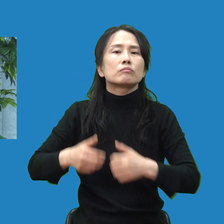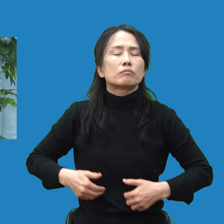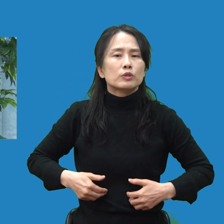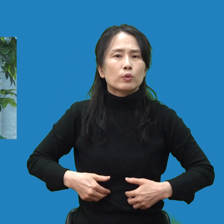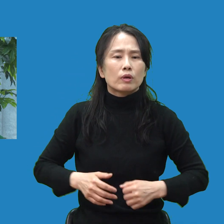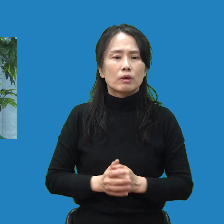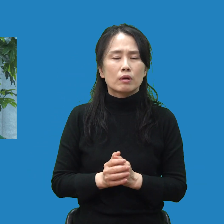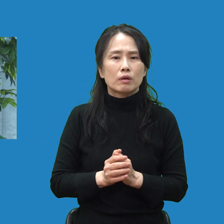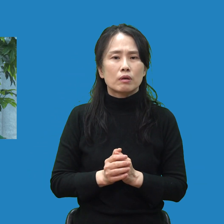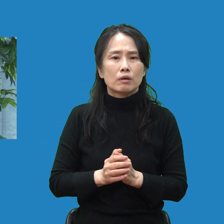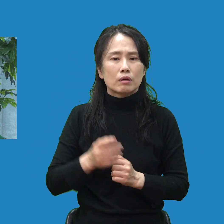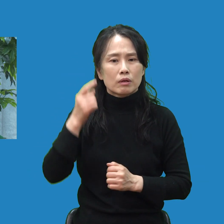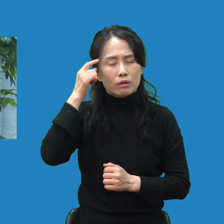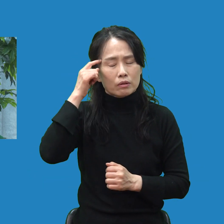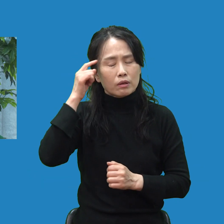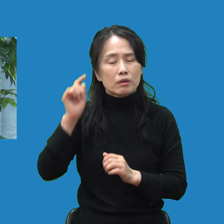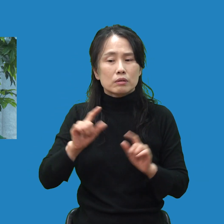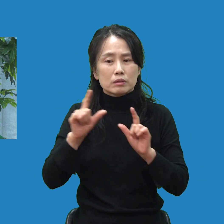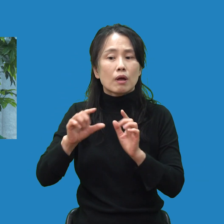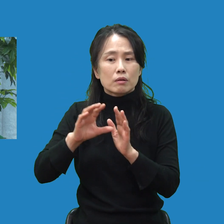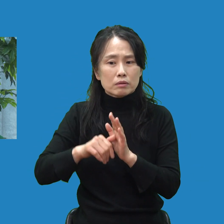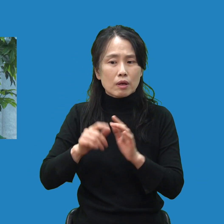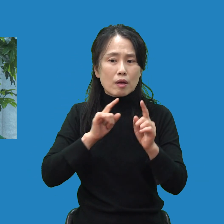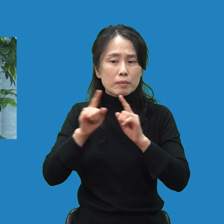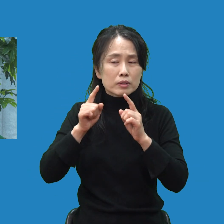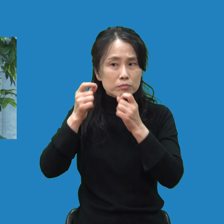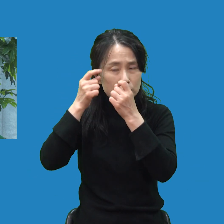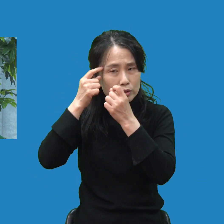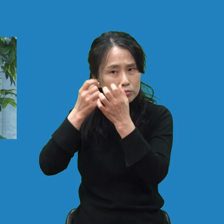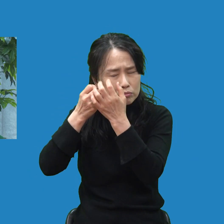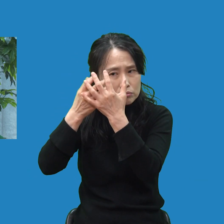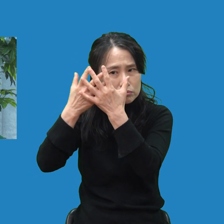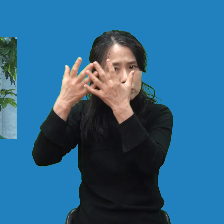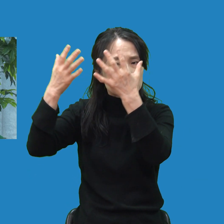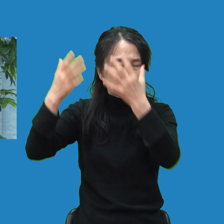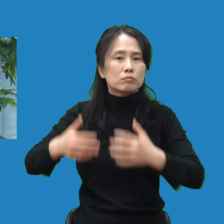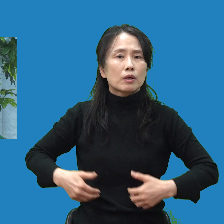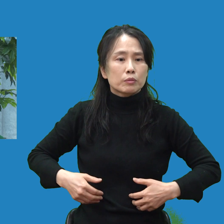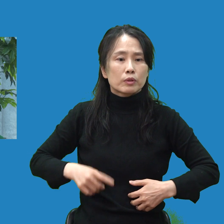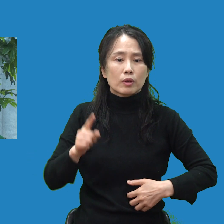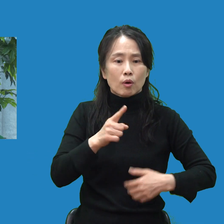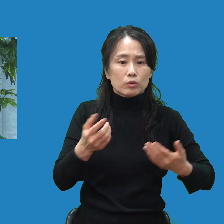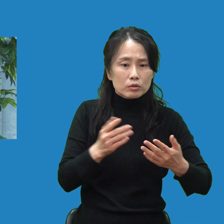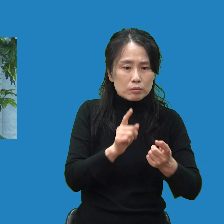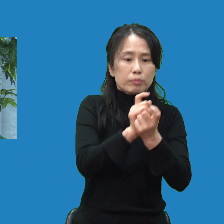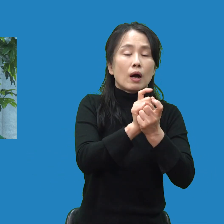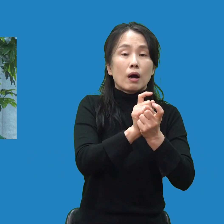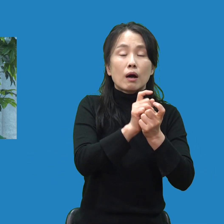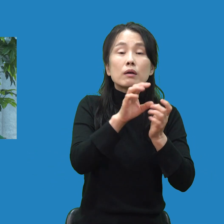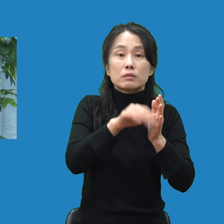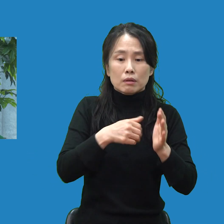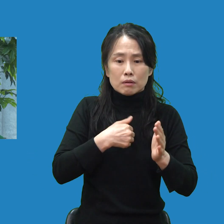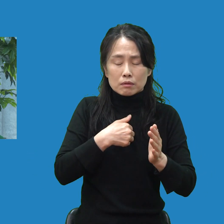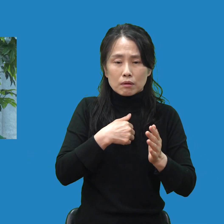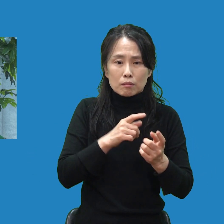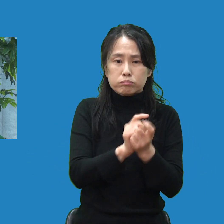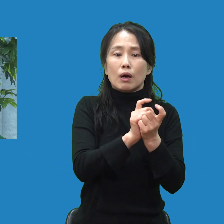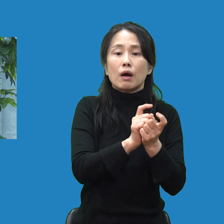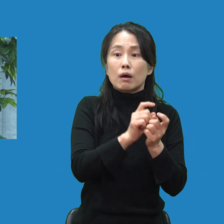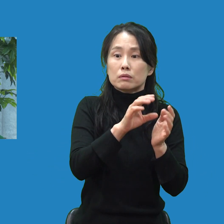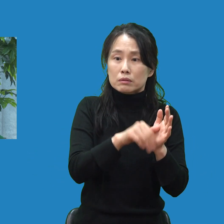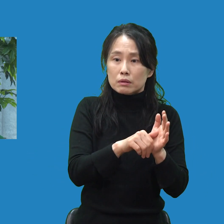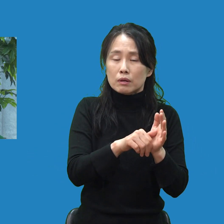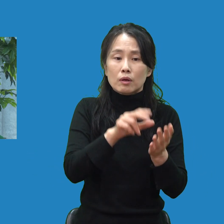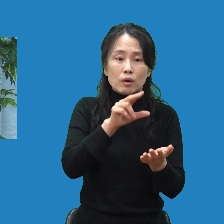말씀 동화작용이 일어나야 합니다. 어떤 사건이 일어나면 내 인생에 그 사건과